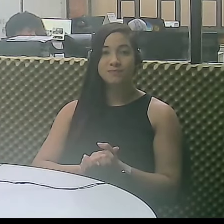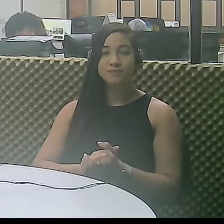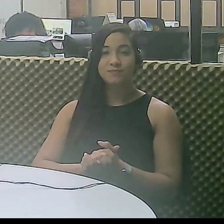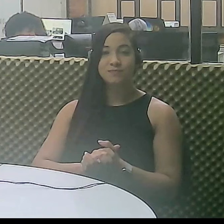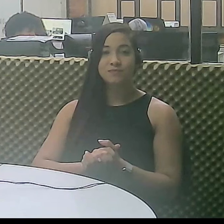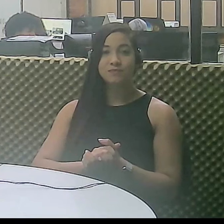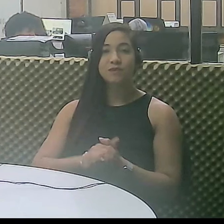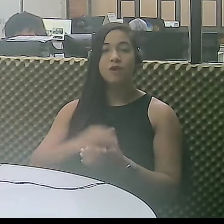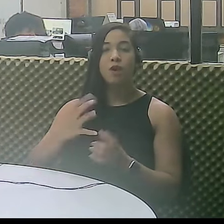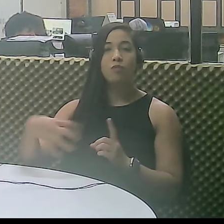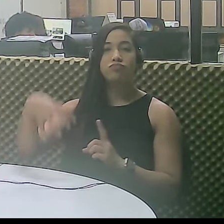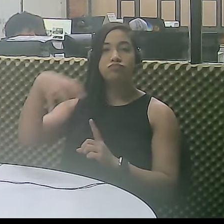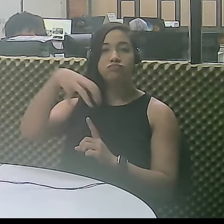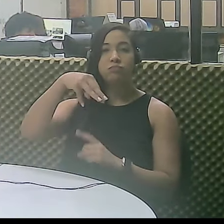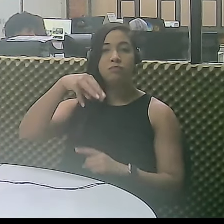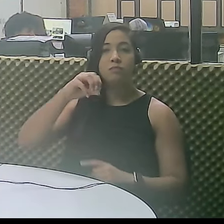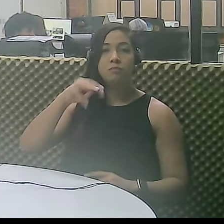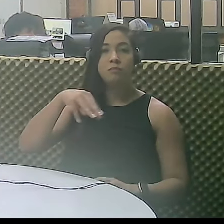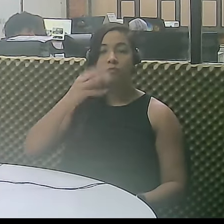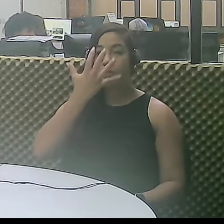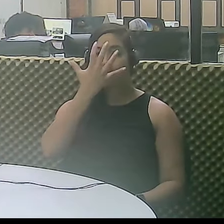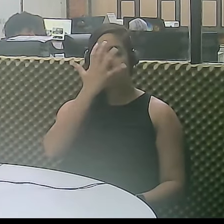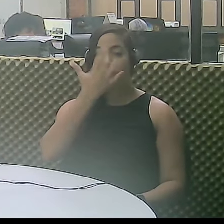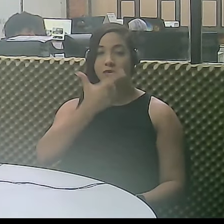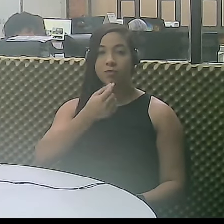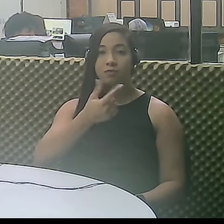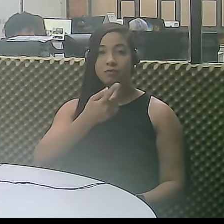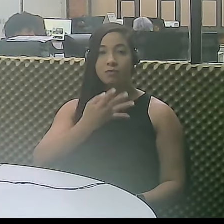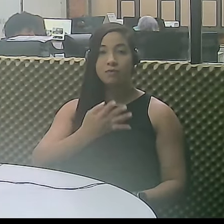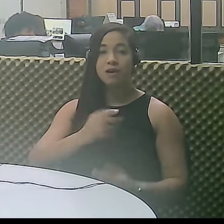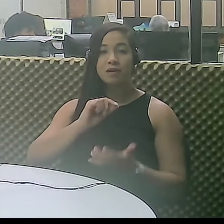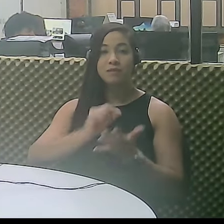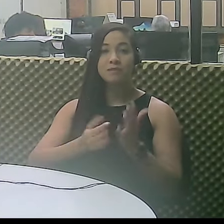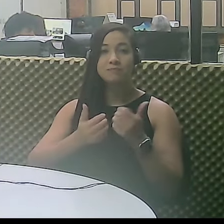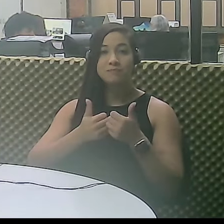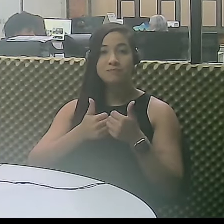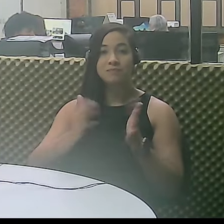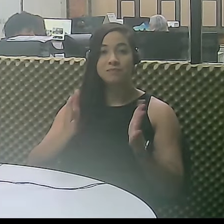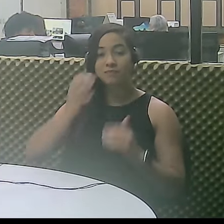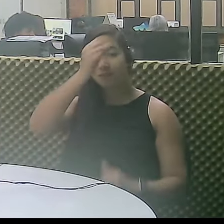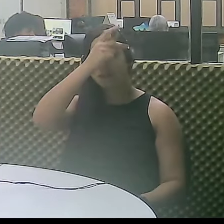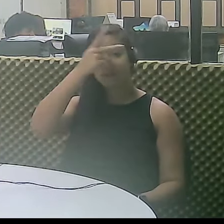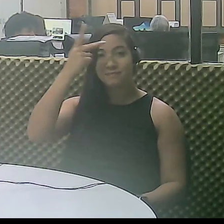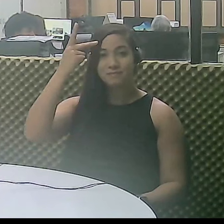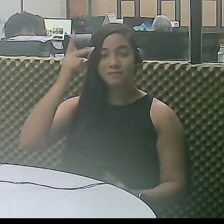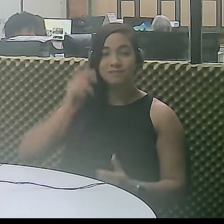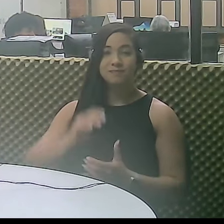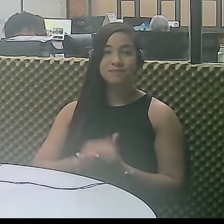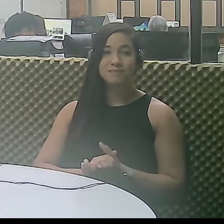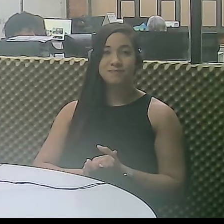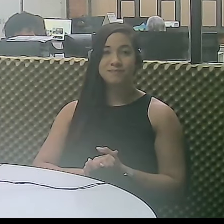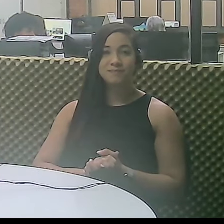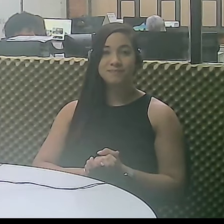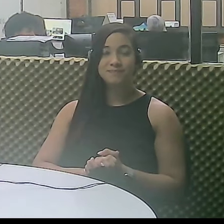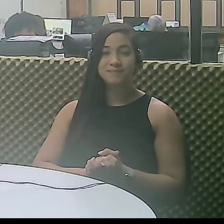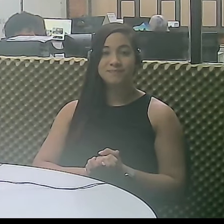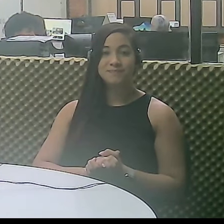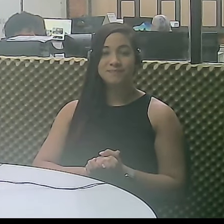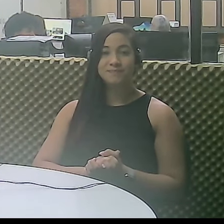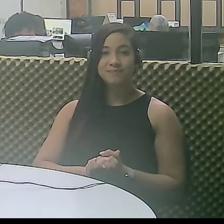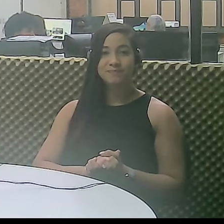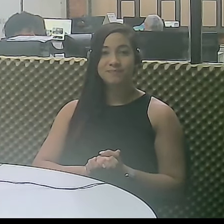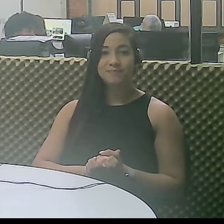Reinado de Momo do Carnaval 2024 tem inscrições abertas pela Prefeitura. E